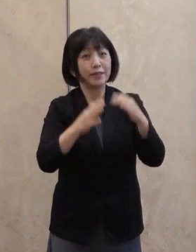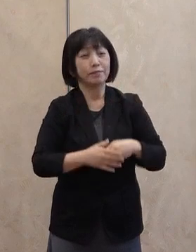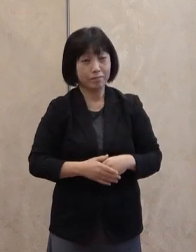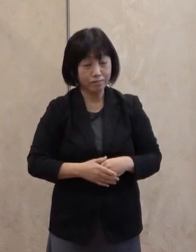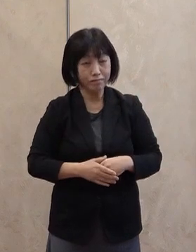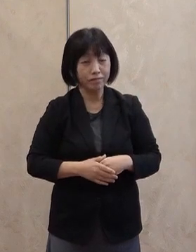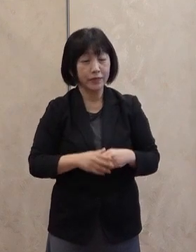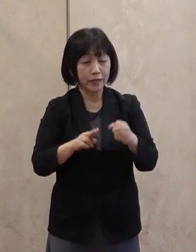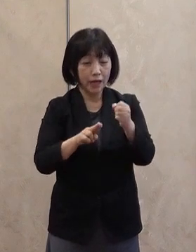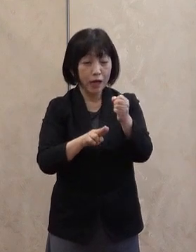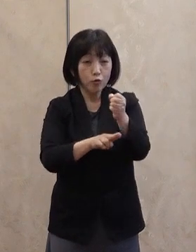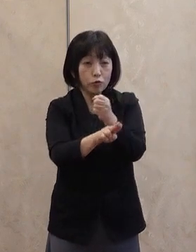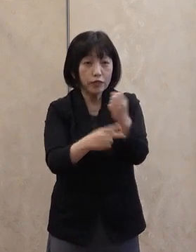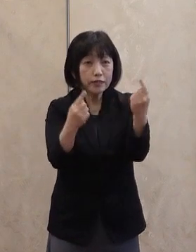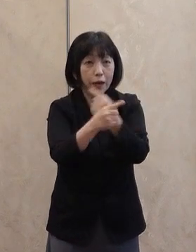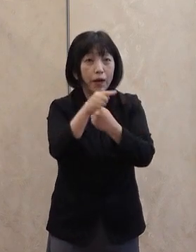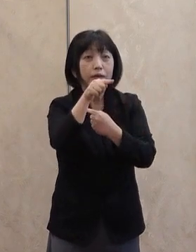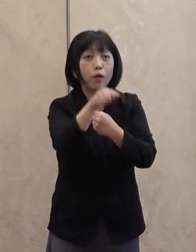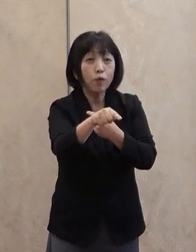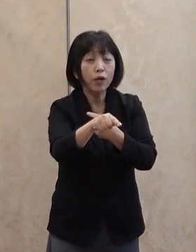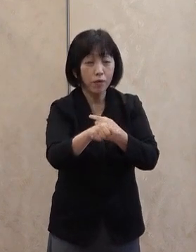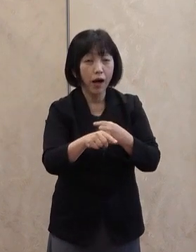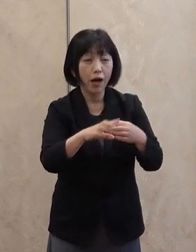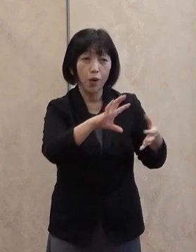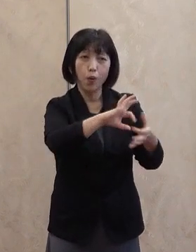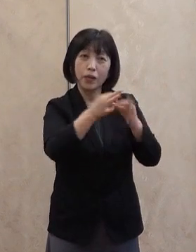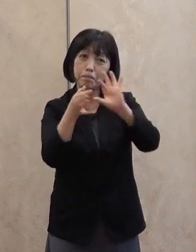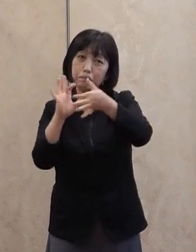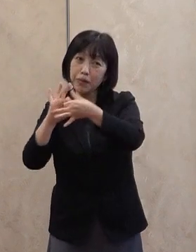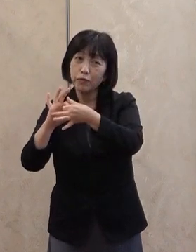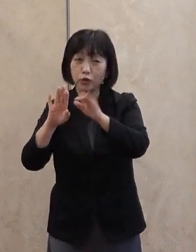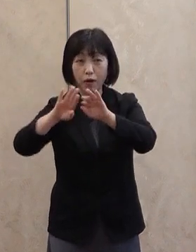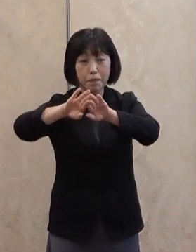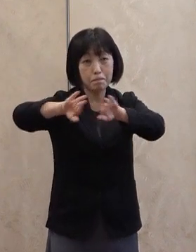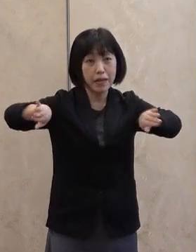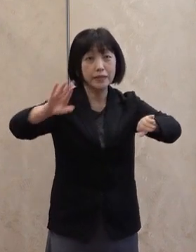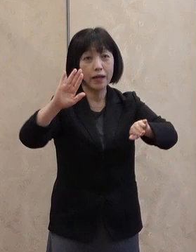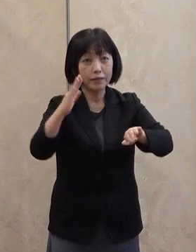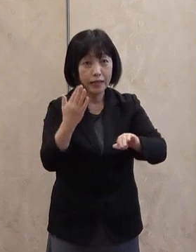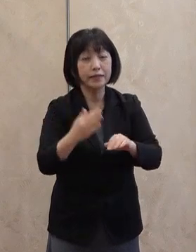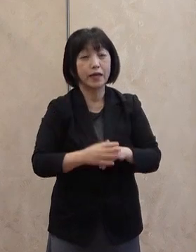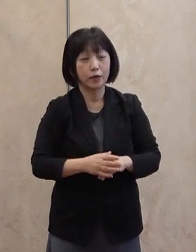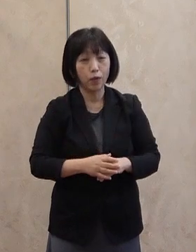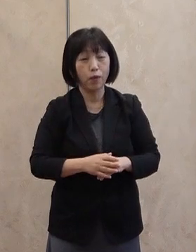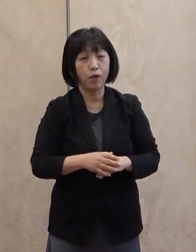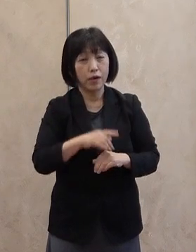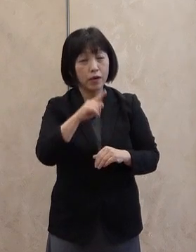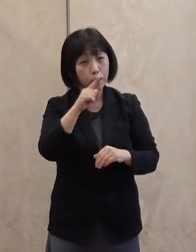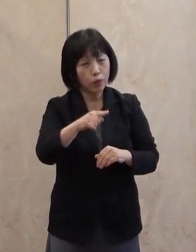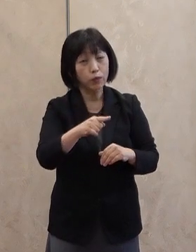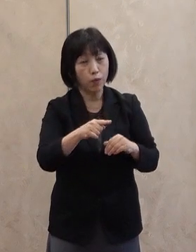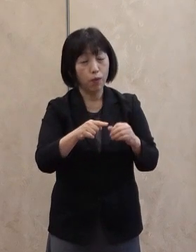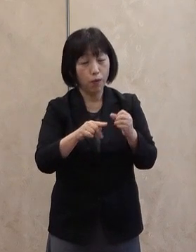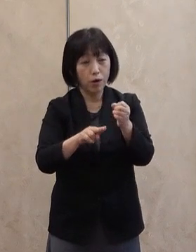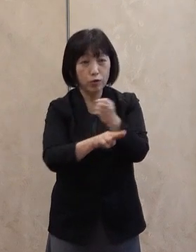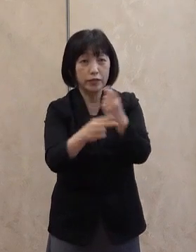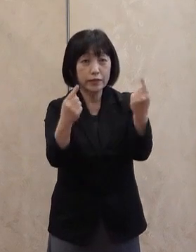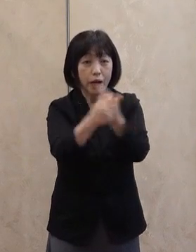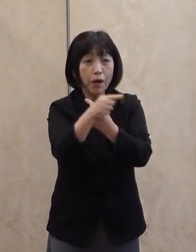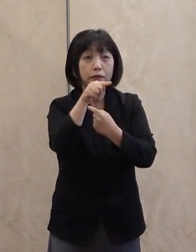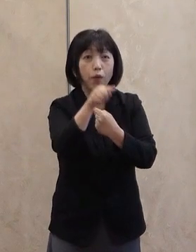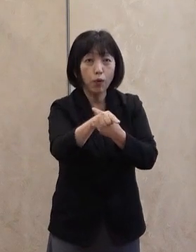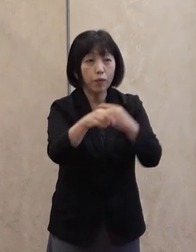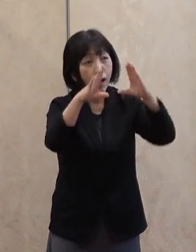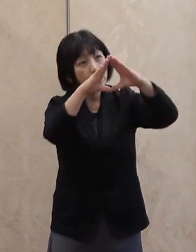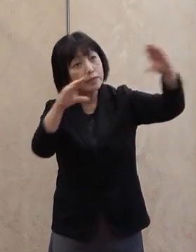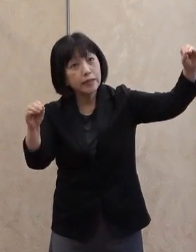については、五輪とはちょっと離れたところですけど、変異株については N501 型はすでに全国でも確認をされてますので、これもいつ